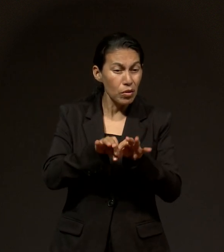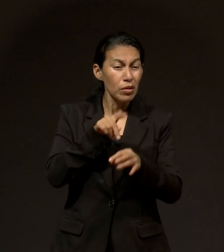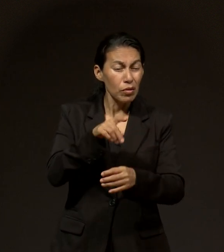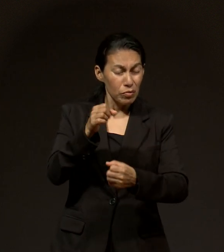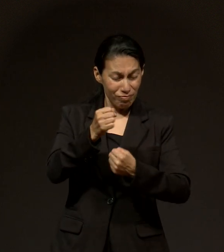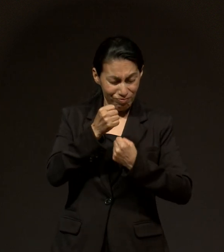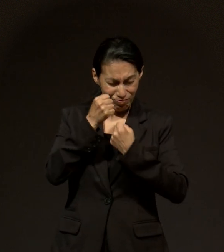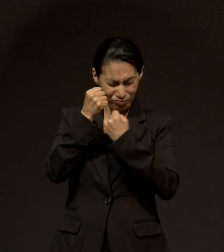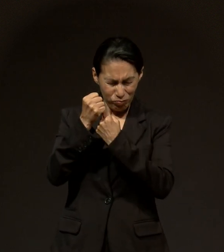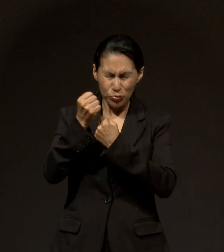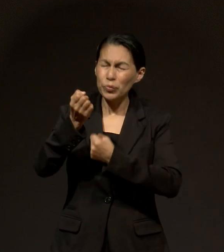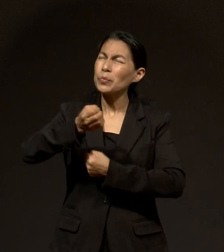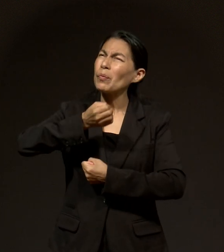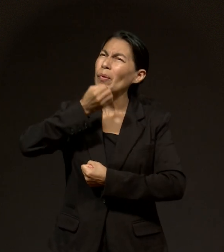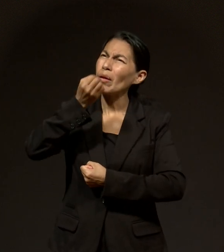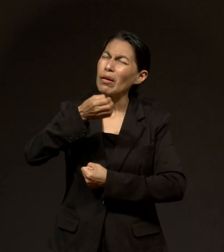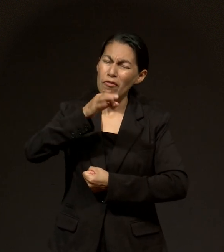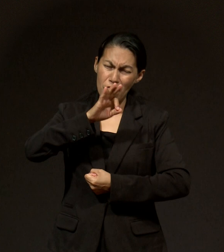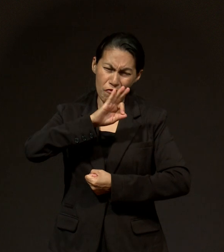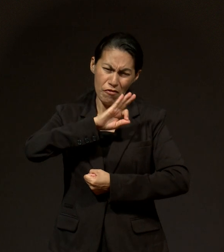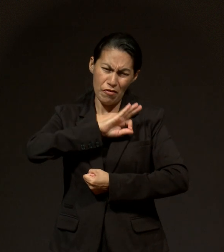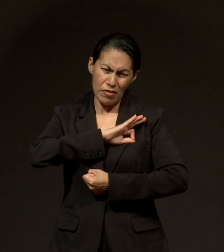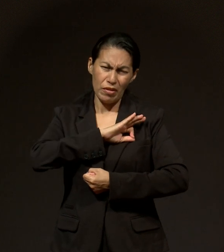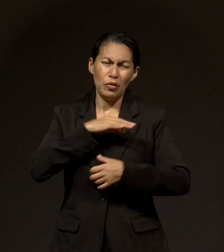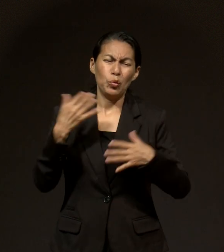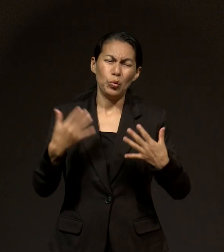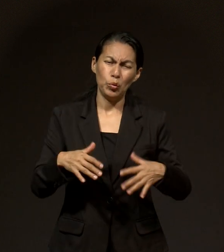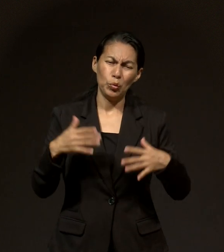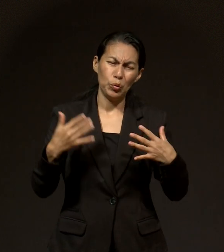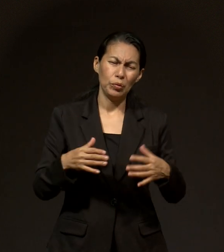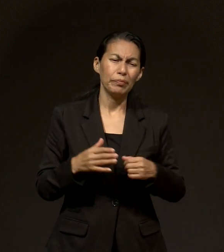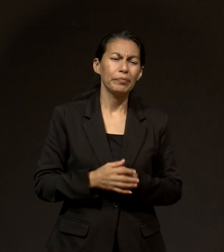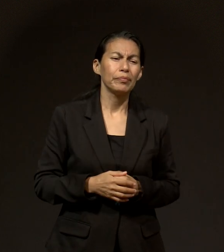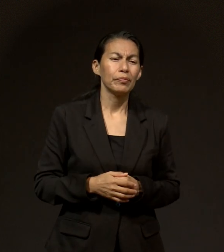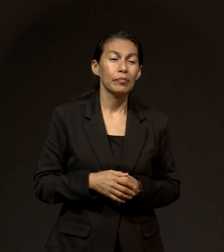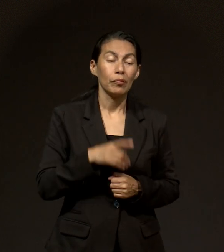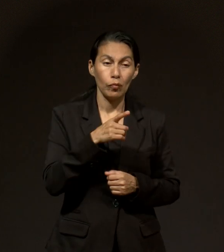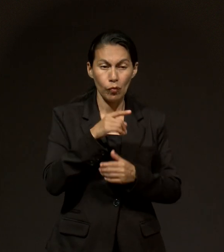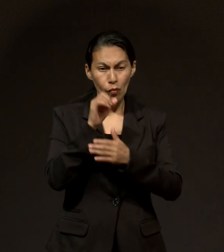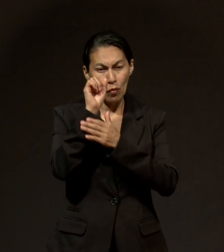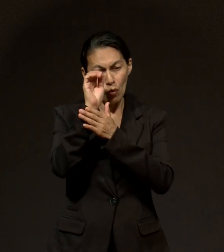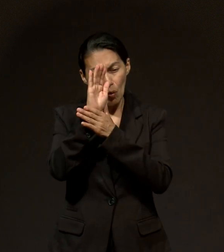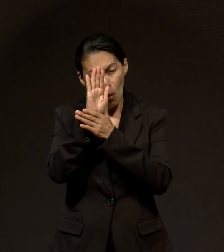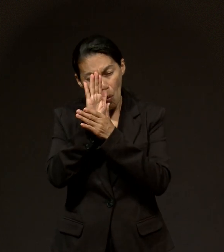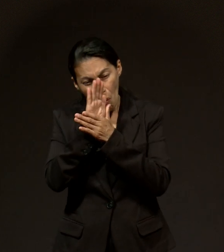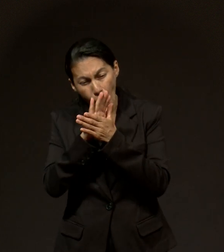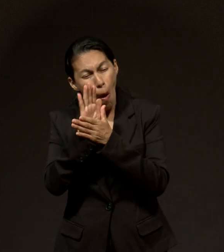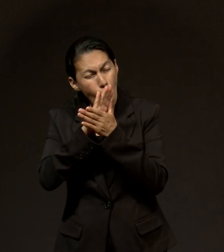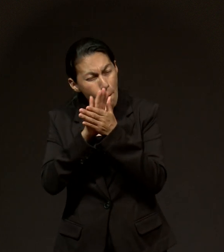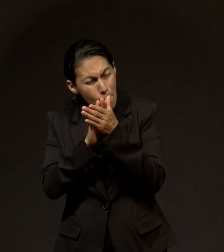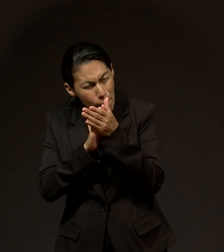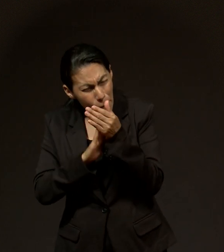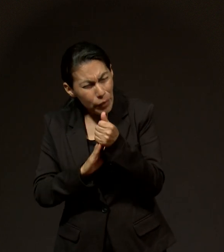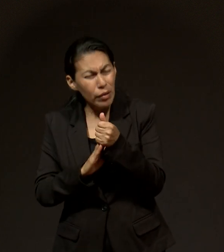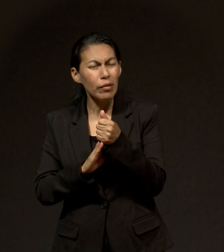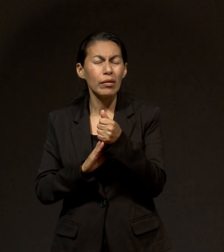Importa el que haya una especie de sometimiento